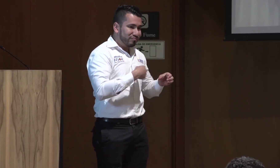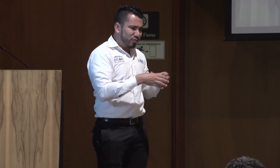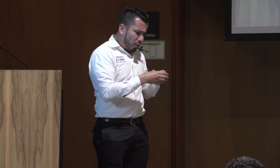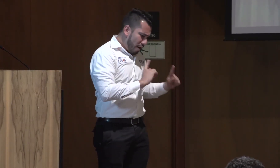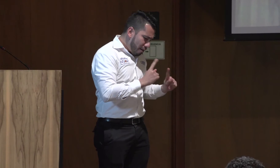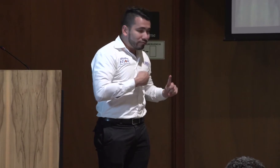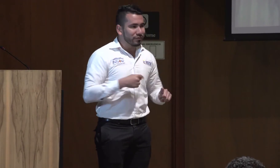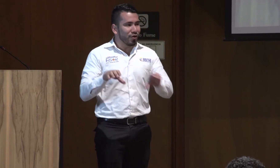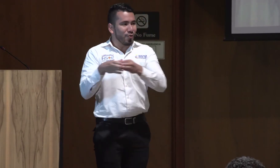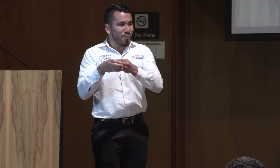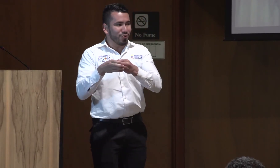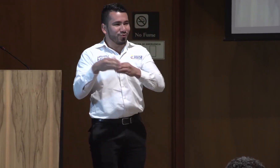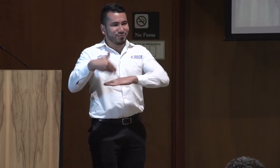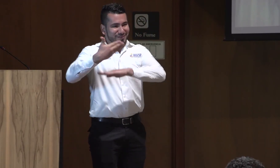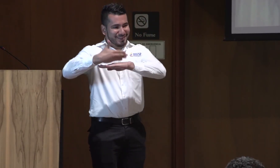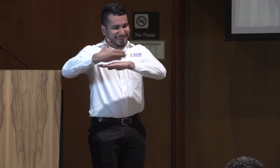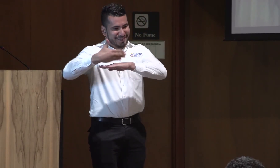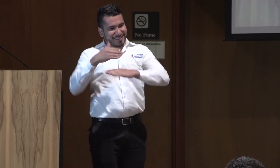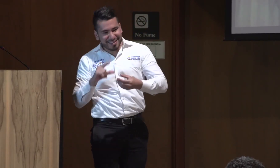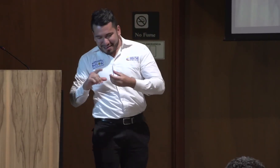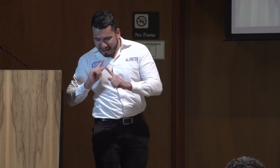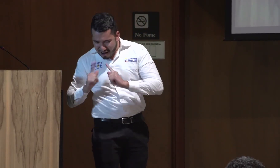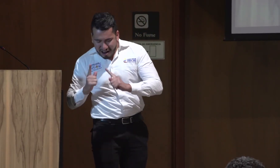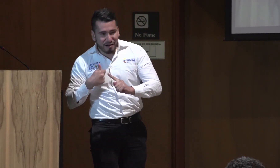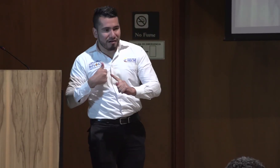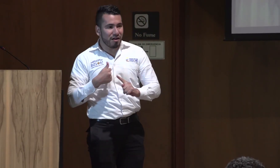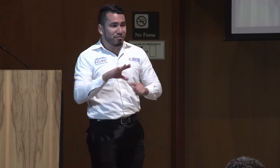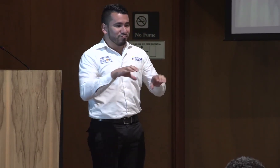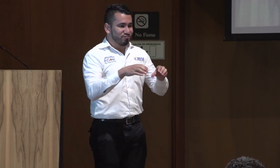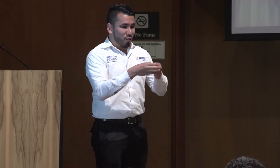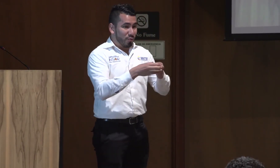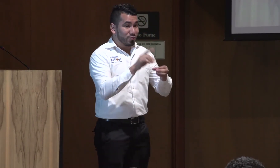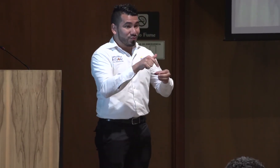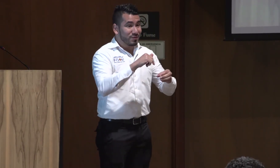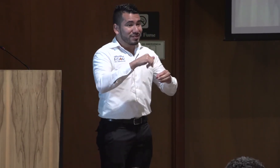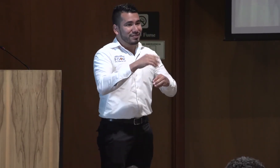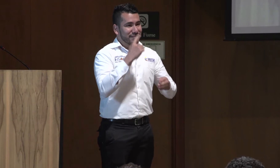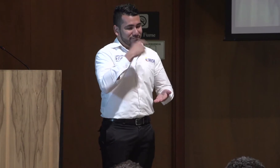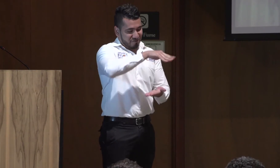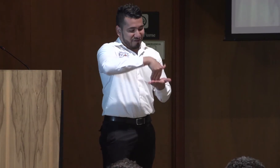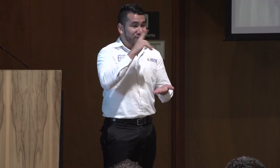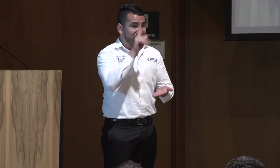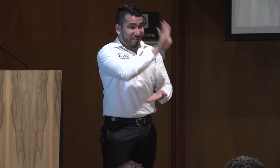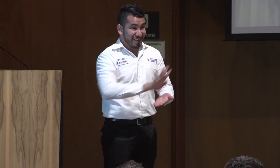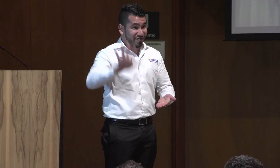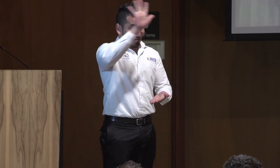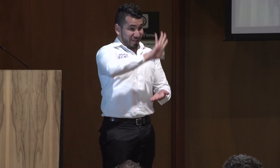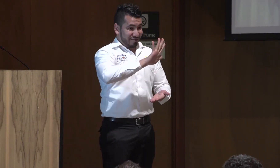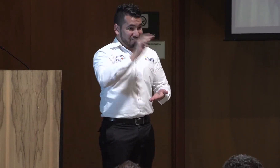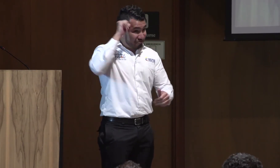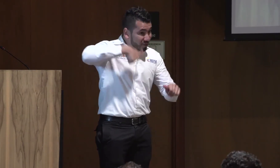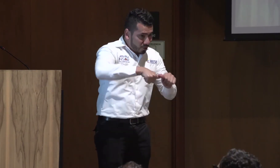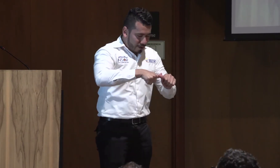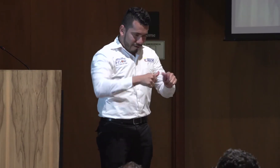Memoria Histórica y con el equipo del Centro de Memoria, Paz y Reconciliación, que desarrollan un proyecto que se llama Memoria en Señas y